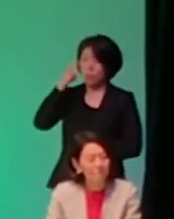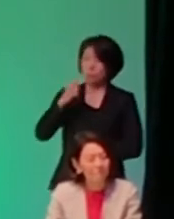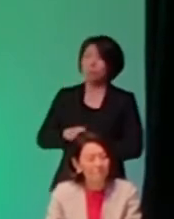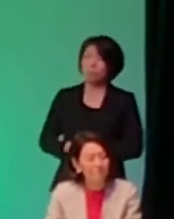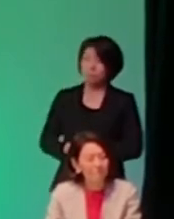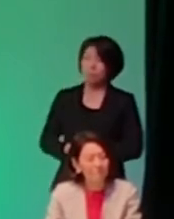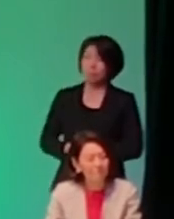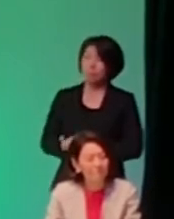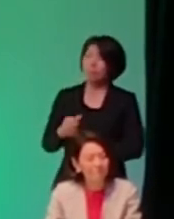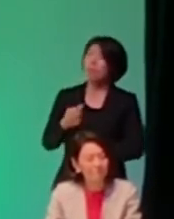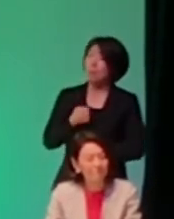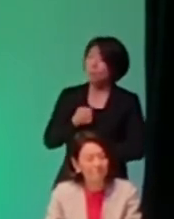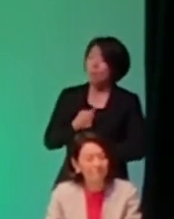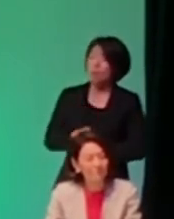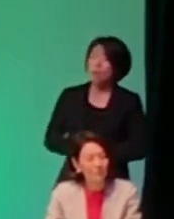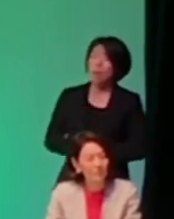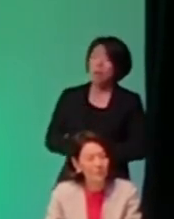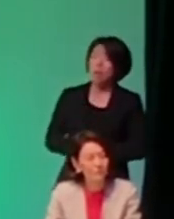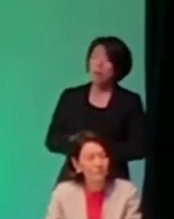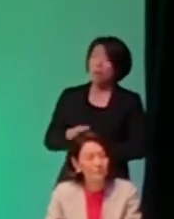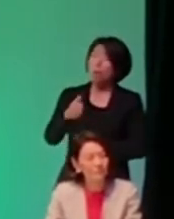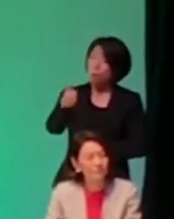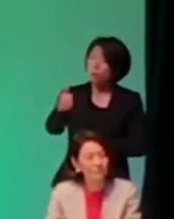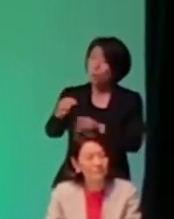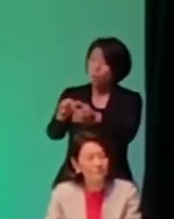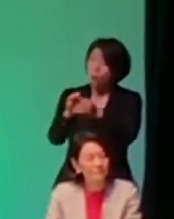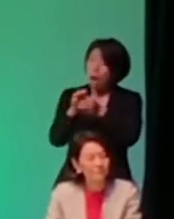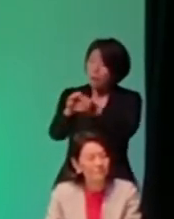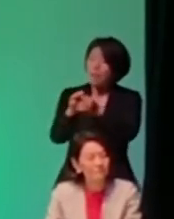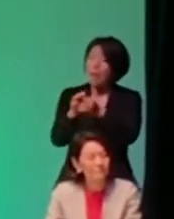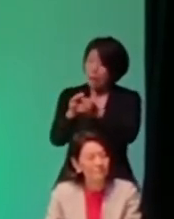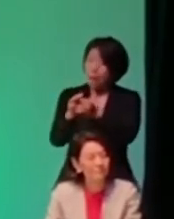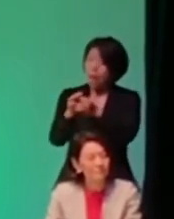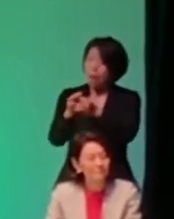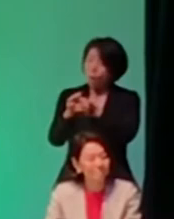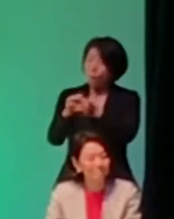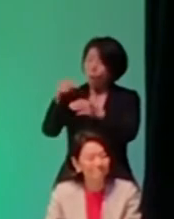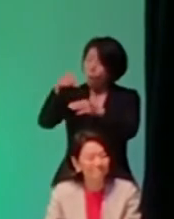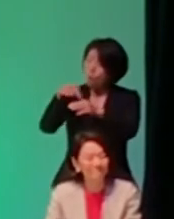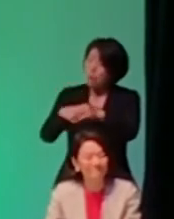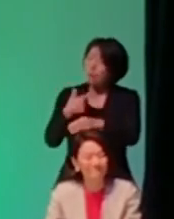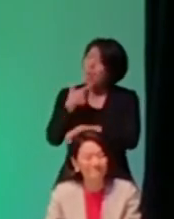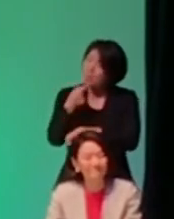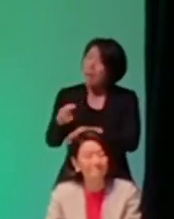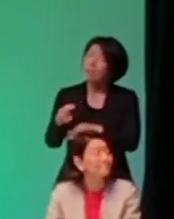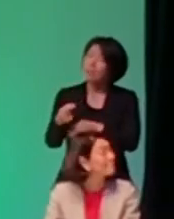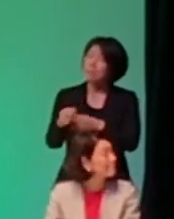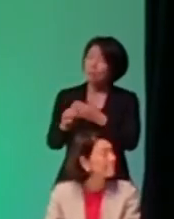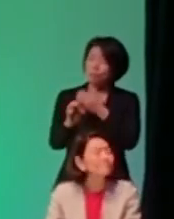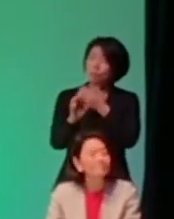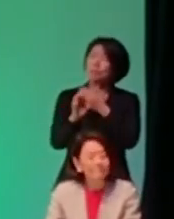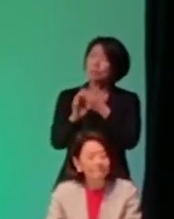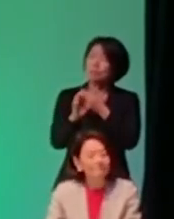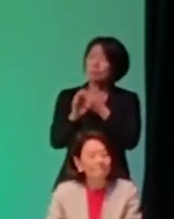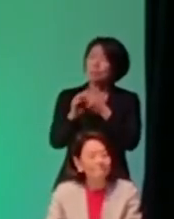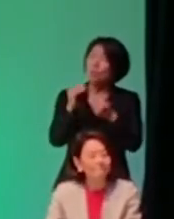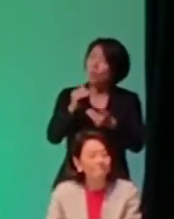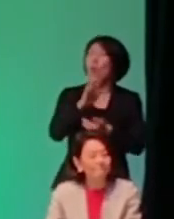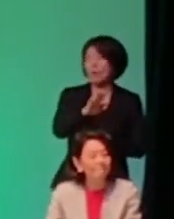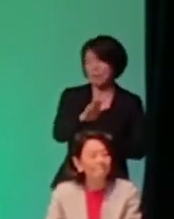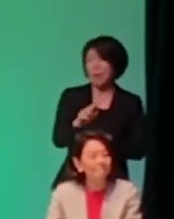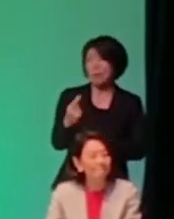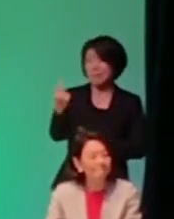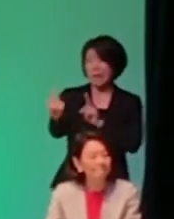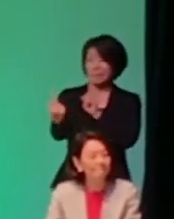私もそういう意味ではこの人と関係を深めておきたいなっていうケースが具体的にあって、で1対1